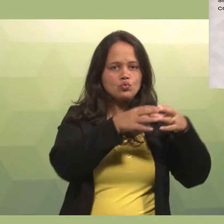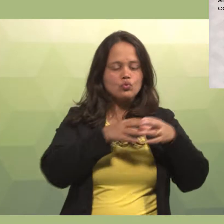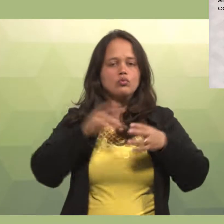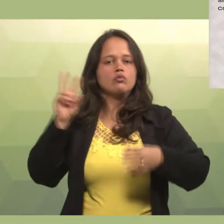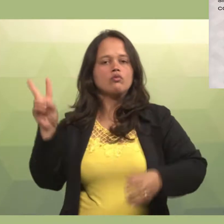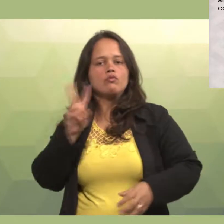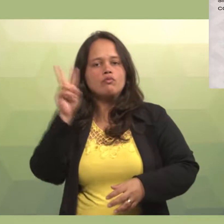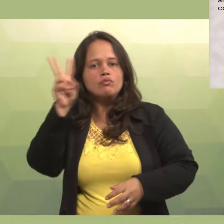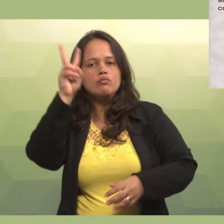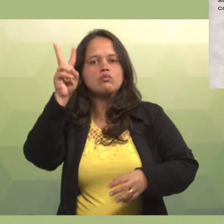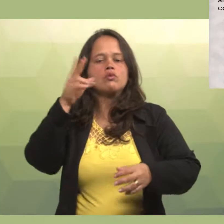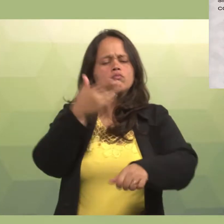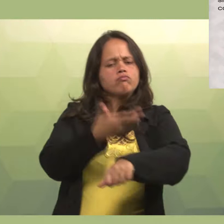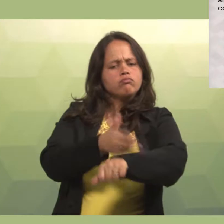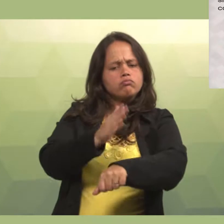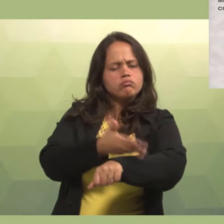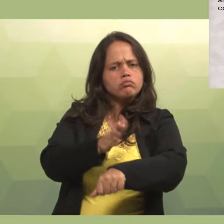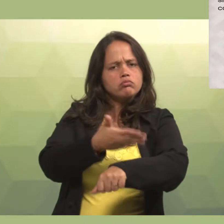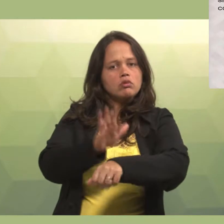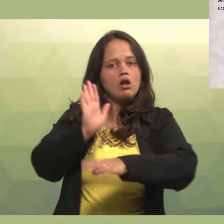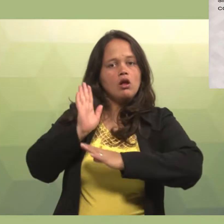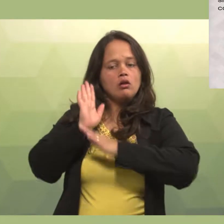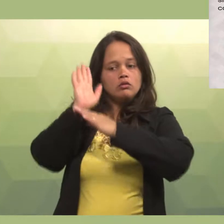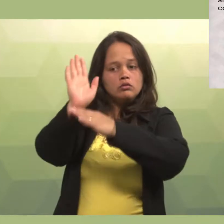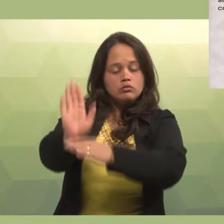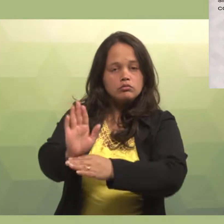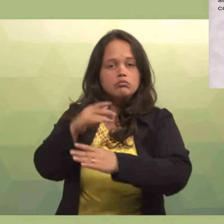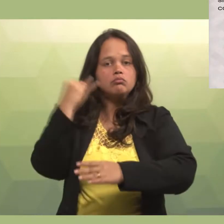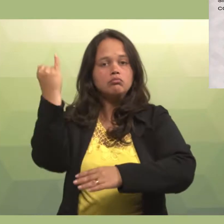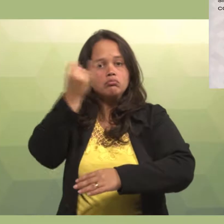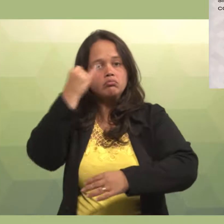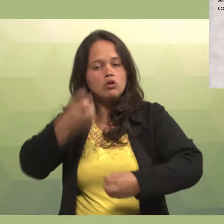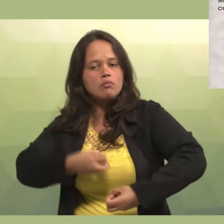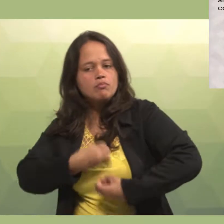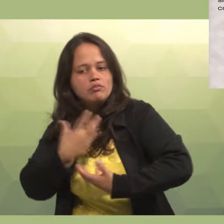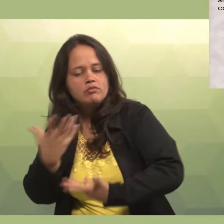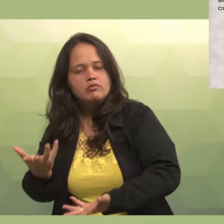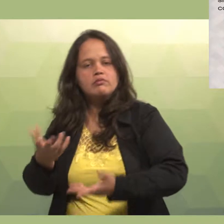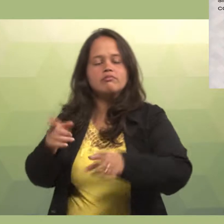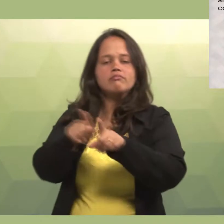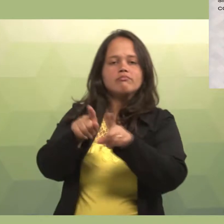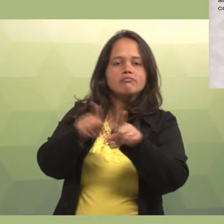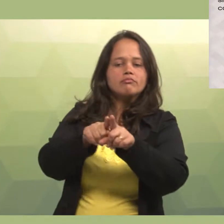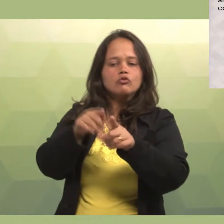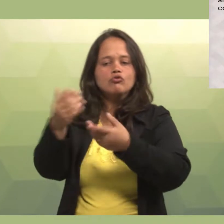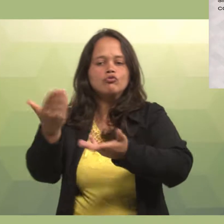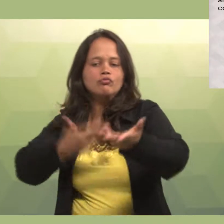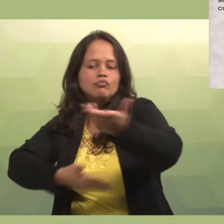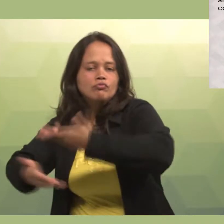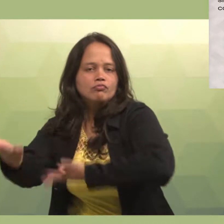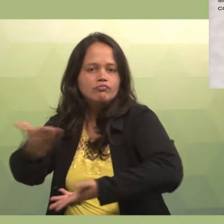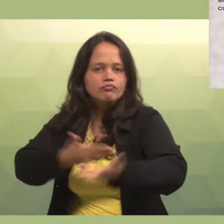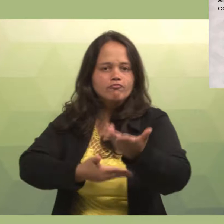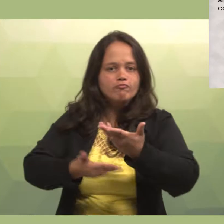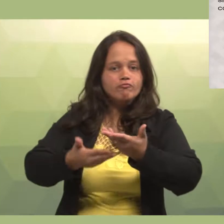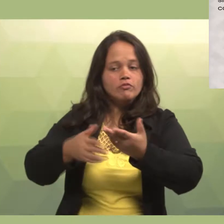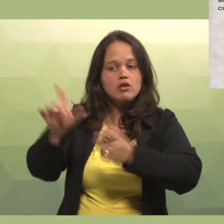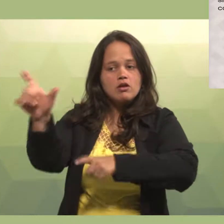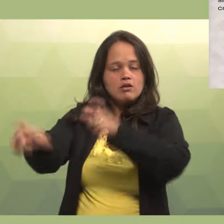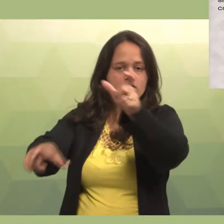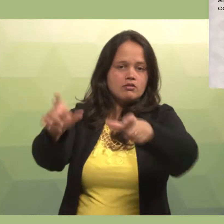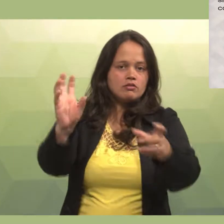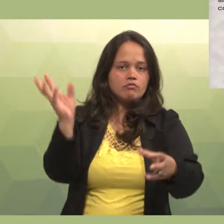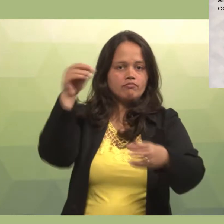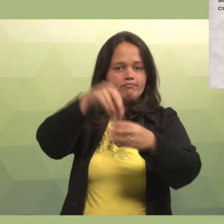e práticas que proporcionam a produção, a socialização de significados no espaço